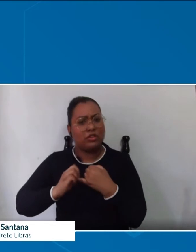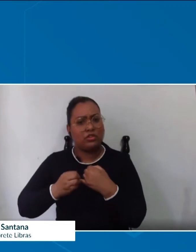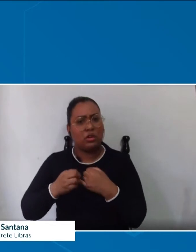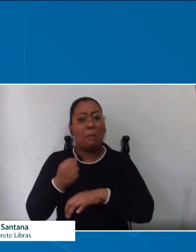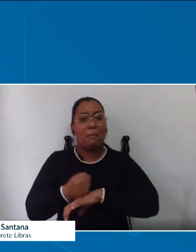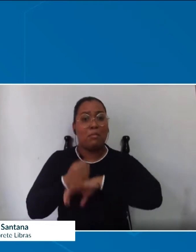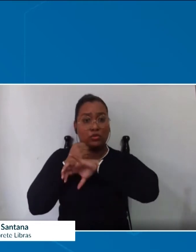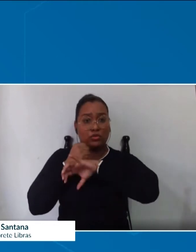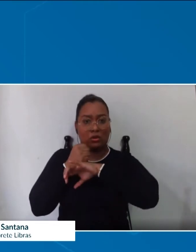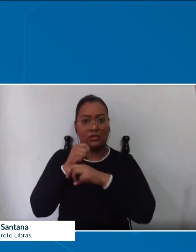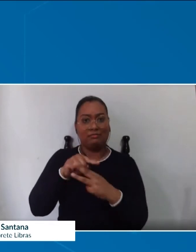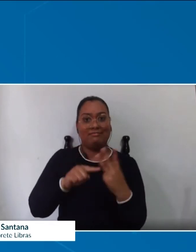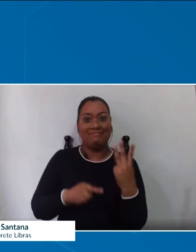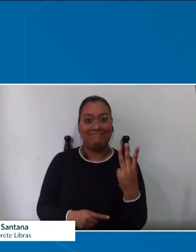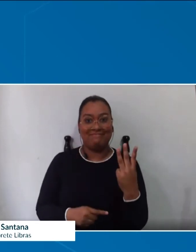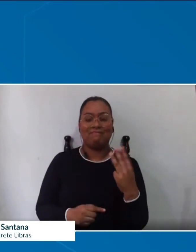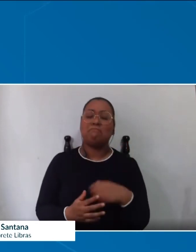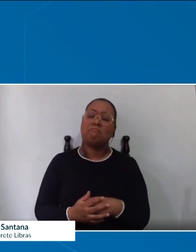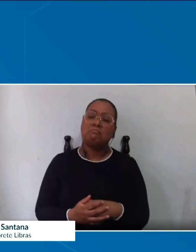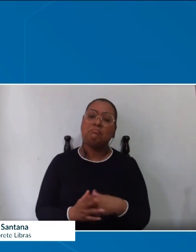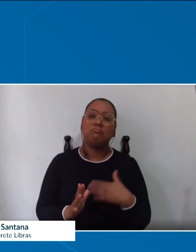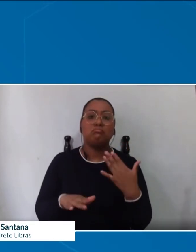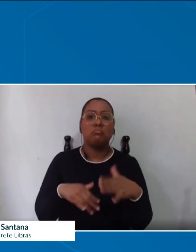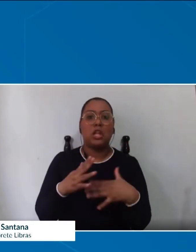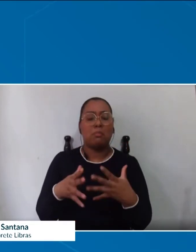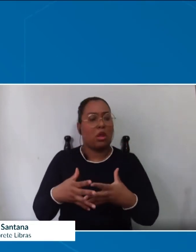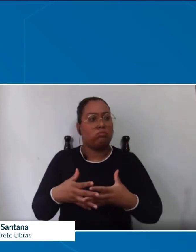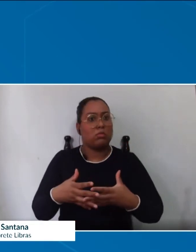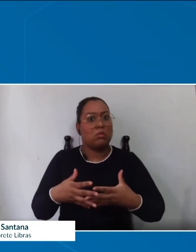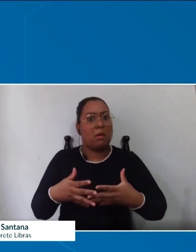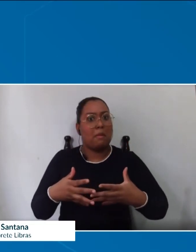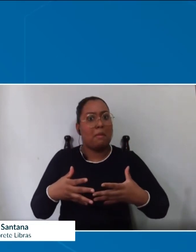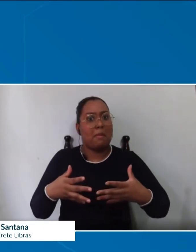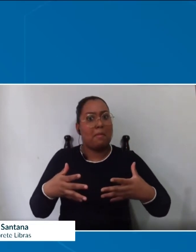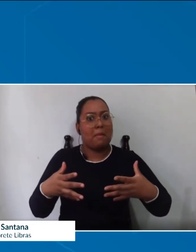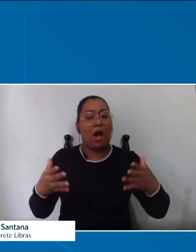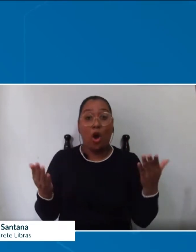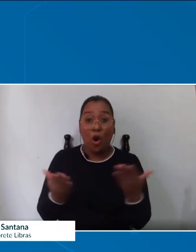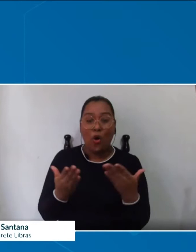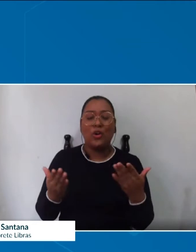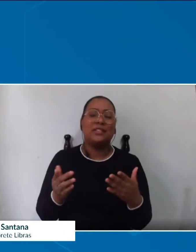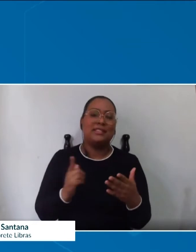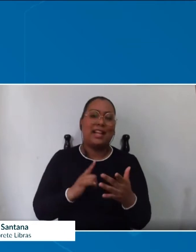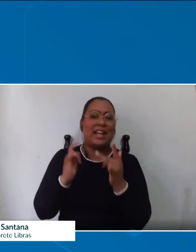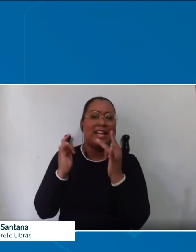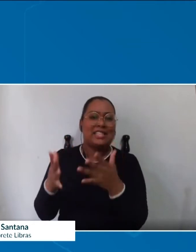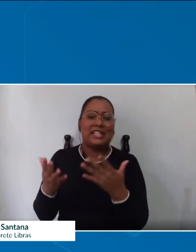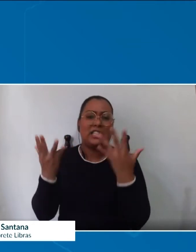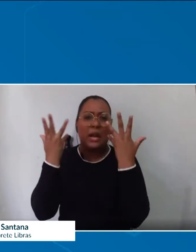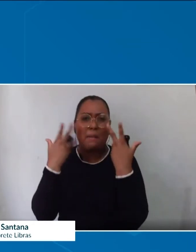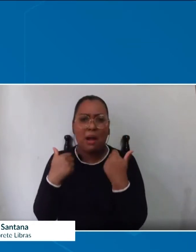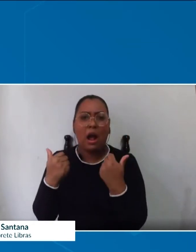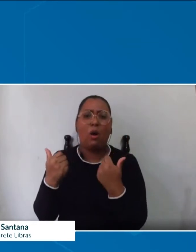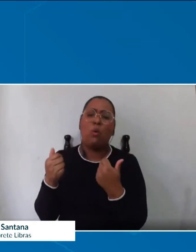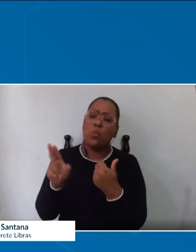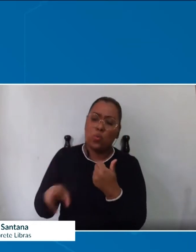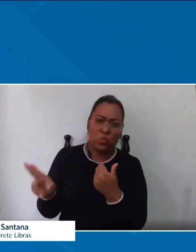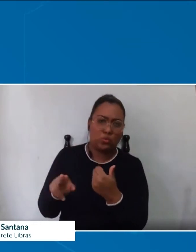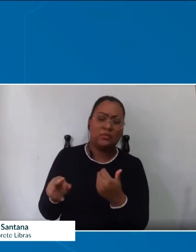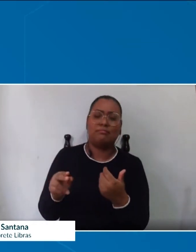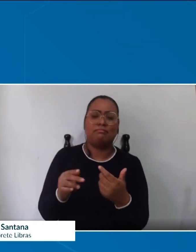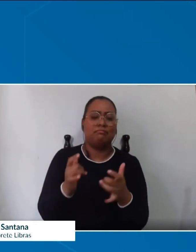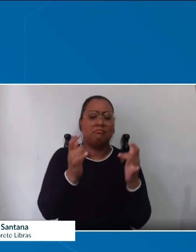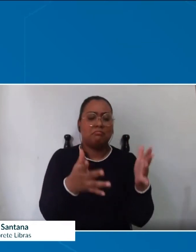mandioca. Depois esses resíduos começaram a crescer muito. Hoje nós trabalhamos com resíduos de origem animal, outros